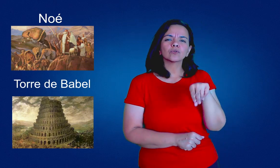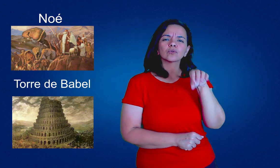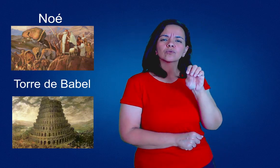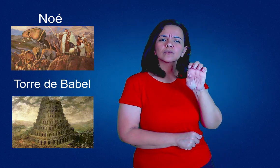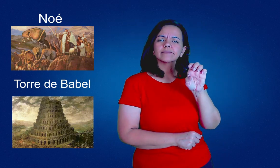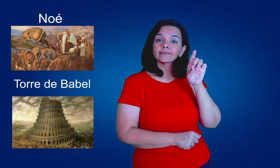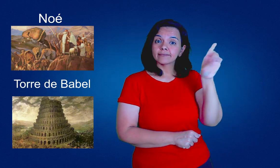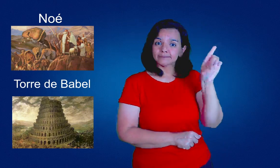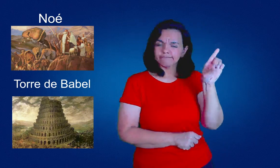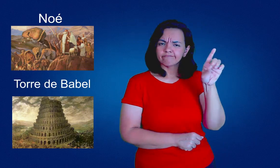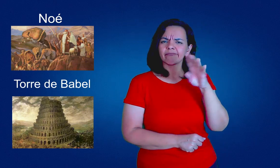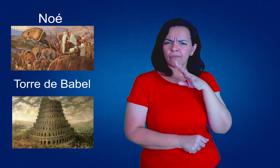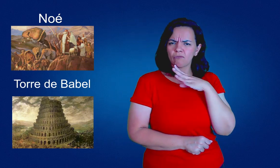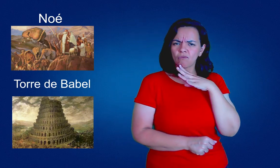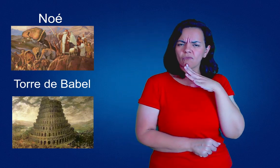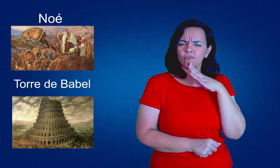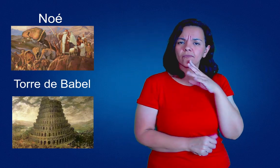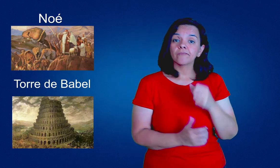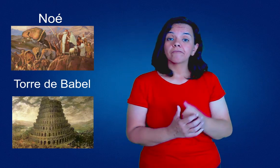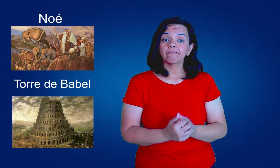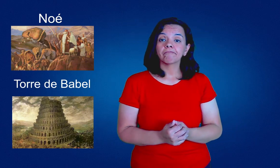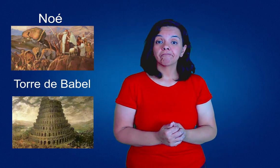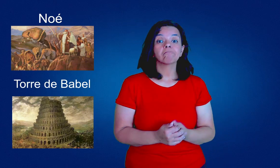Esse nome em português aqui é Noé.